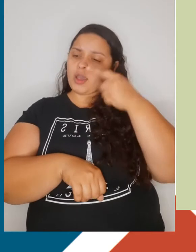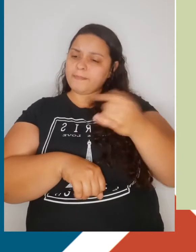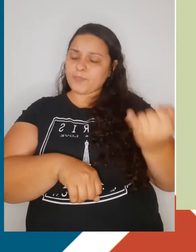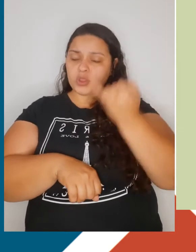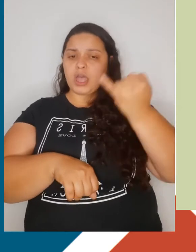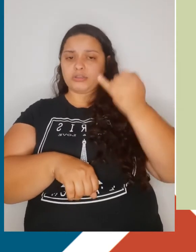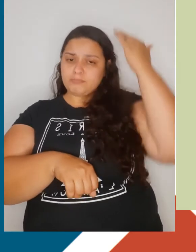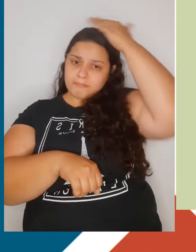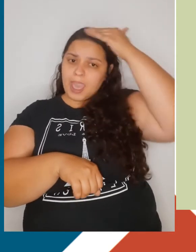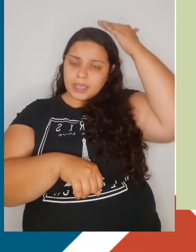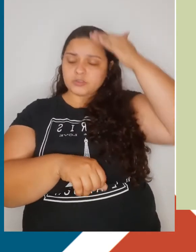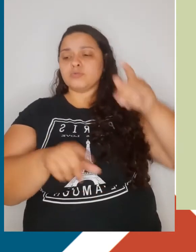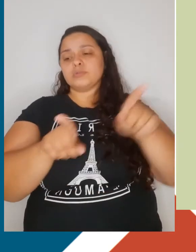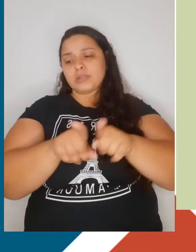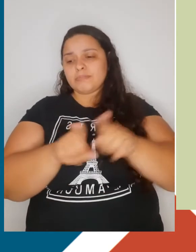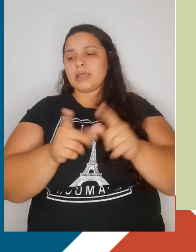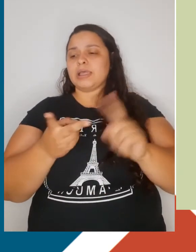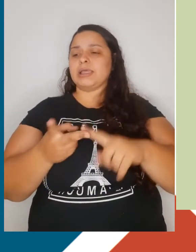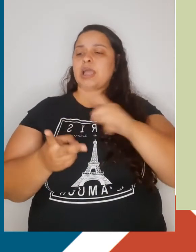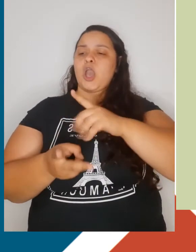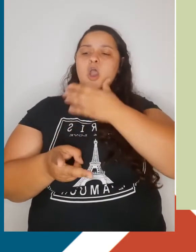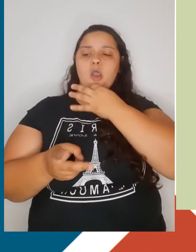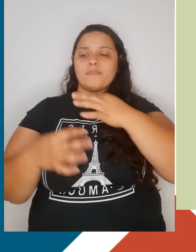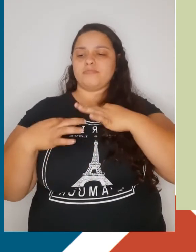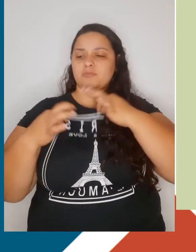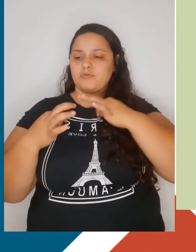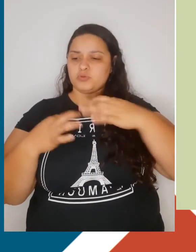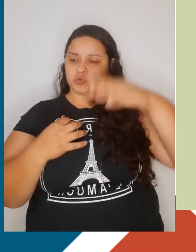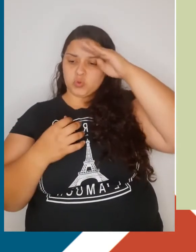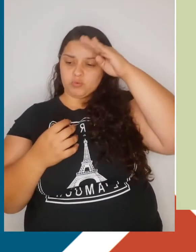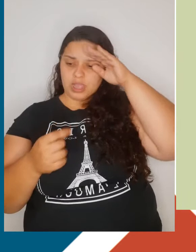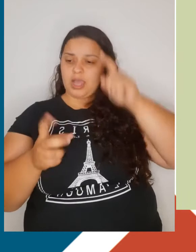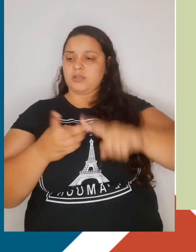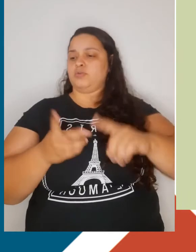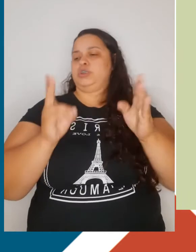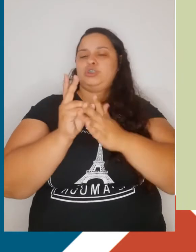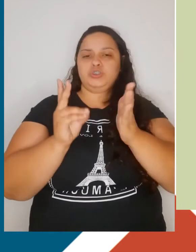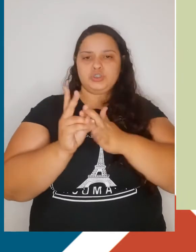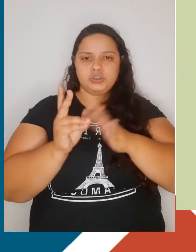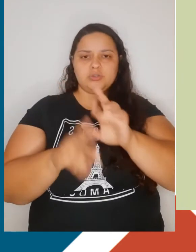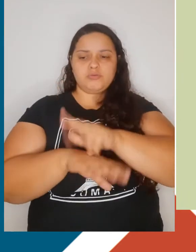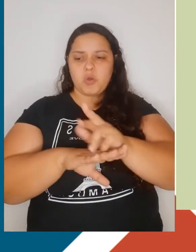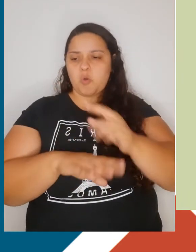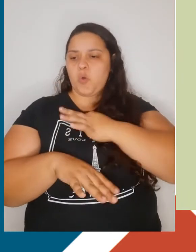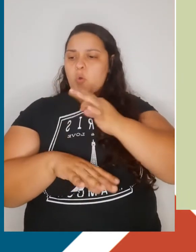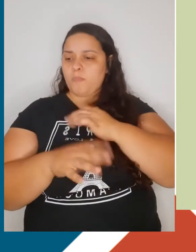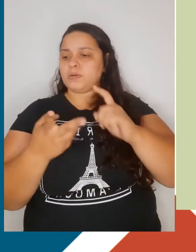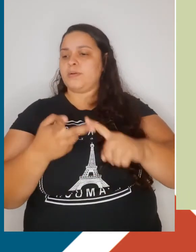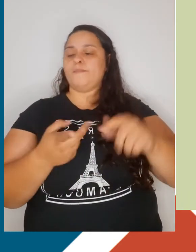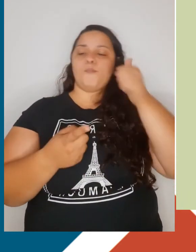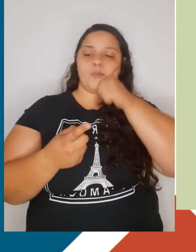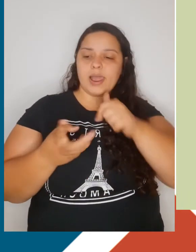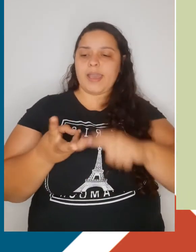história da independência do México. Na tela estão ainda presentes homens vestidos de soldados, indígenas com diferentes tipos